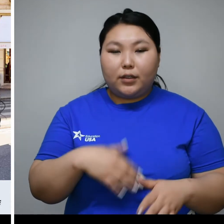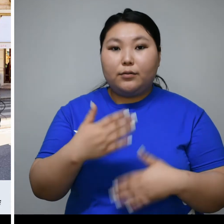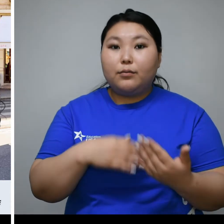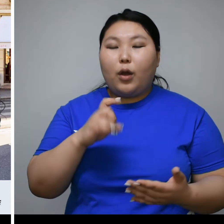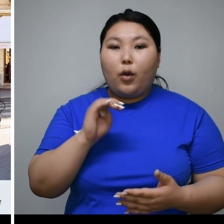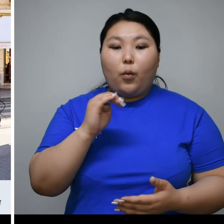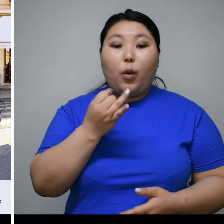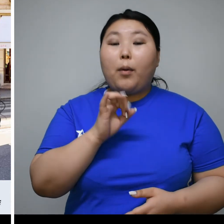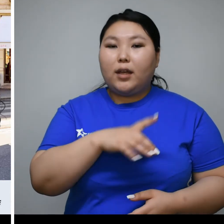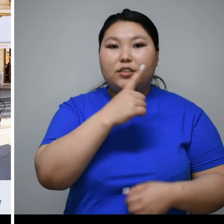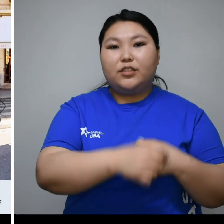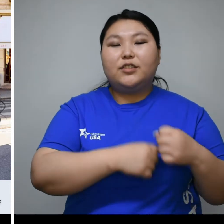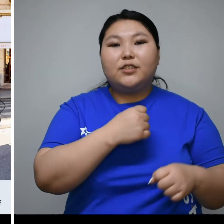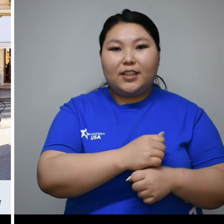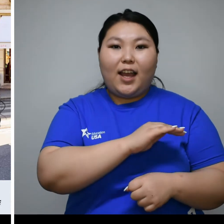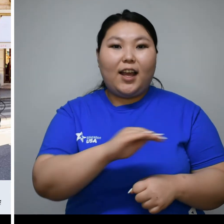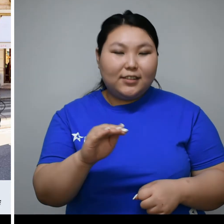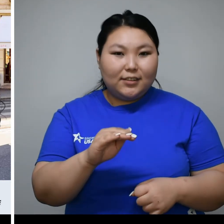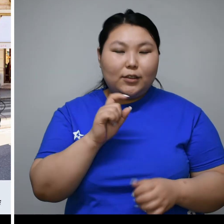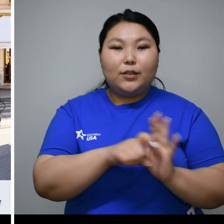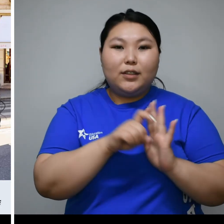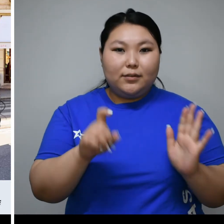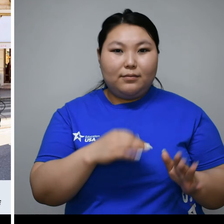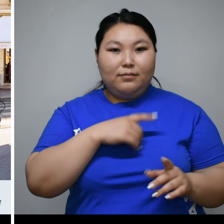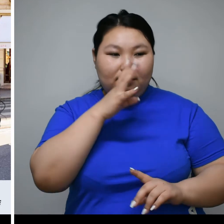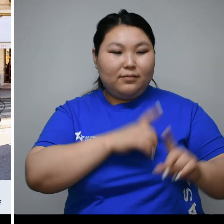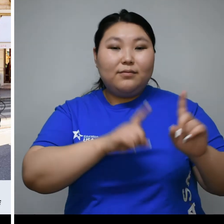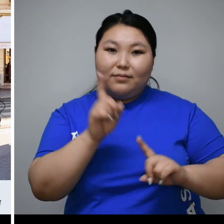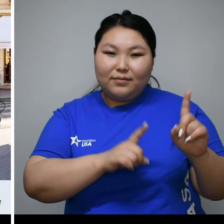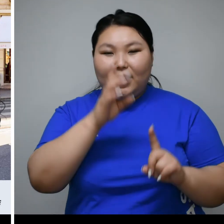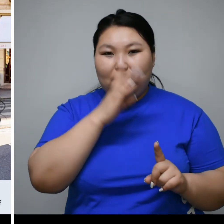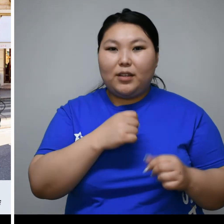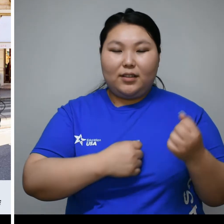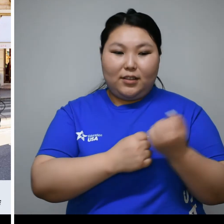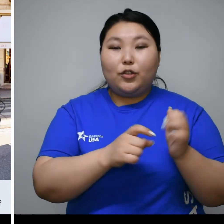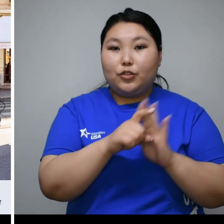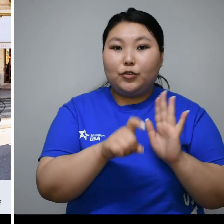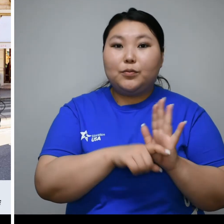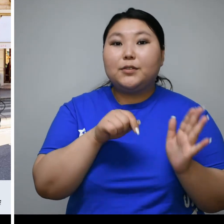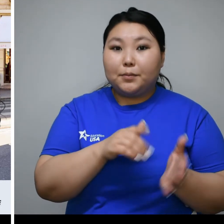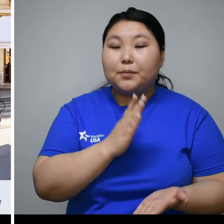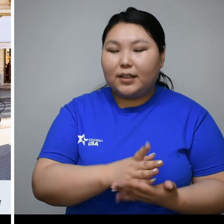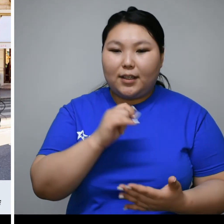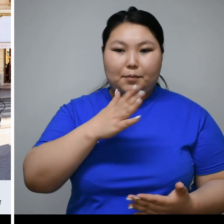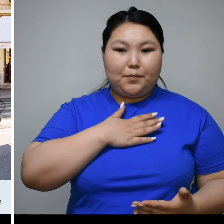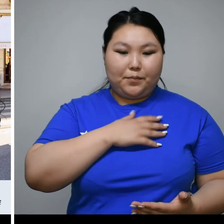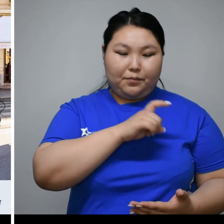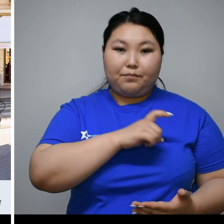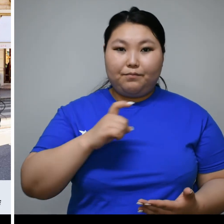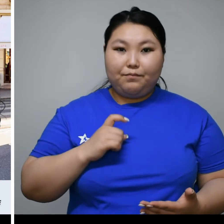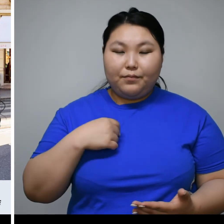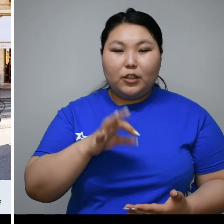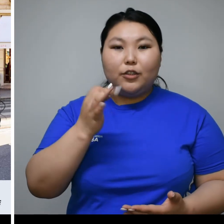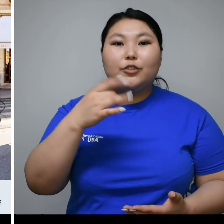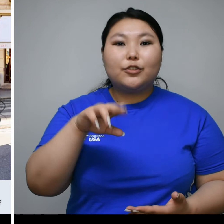хугацаатай өрндөг бол Fulbright 1 жил гарангийн хугацаатай одоо өрсөлдөөнтэй тэтгэлэгт хөтөлбөр байна. За миний хувьд